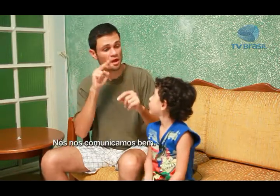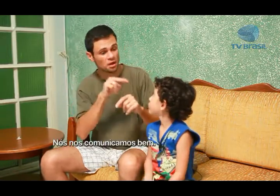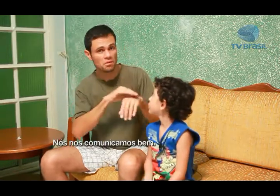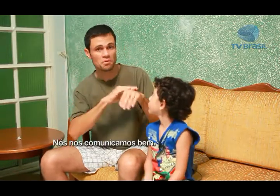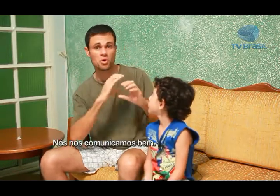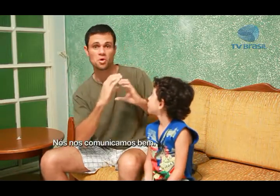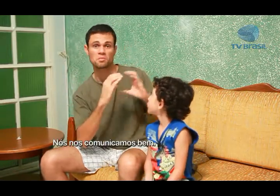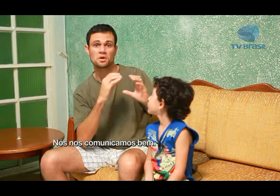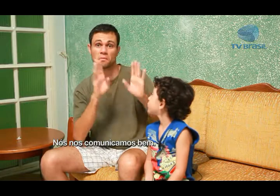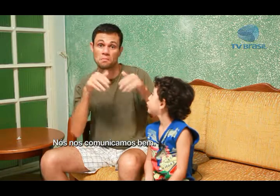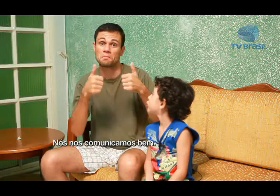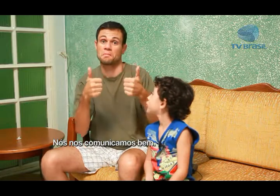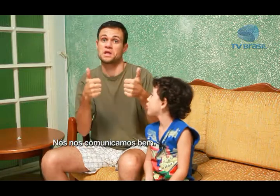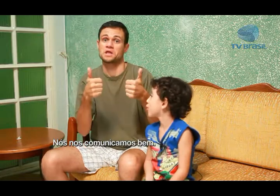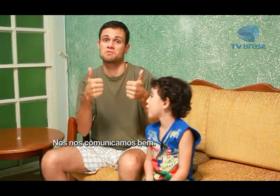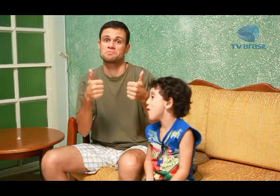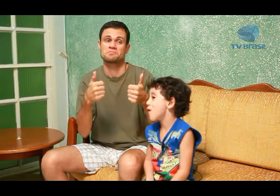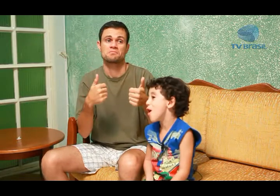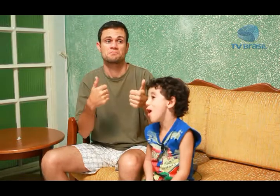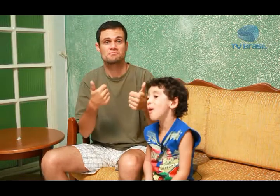E nós nos comunicamos bem.